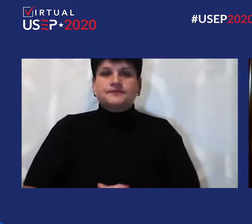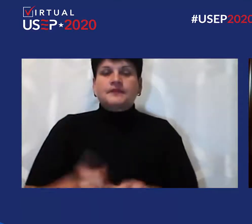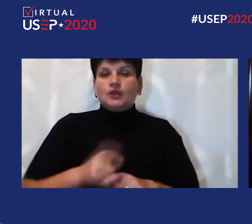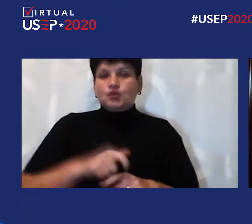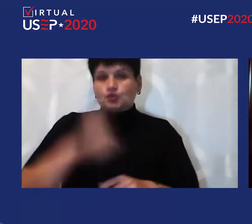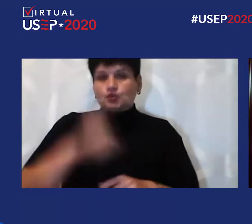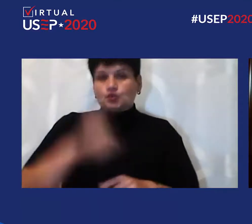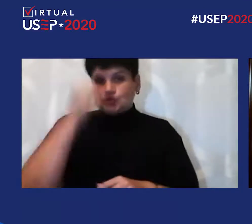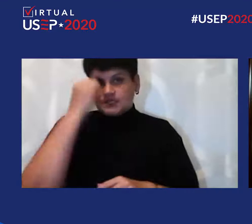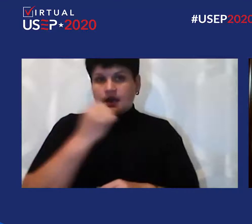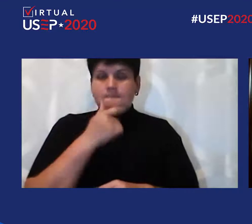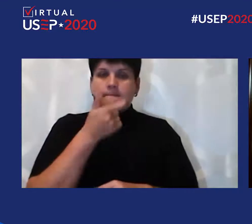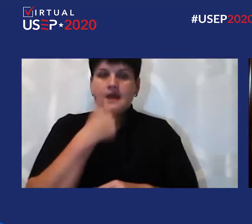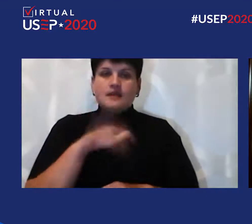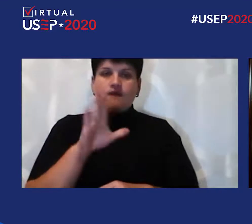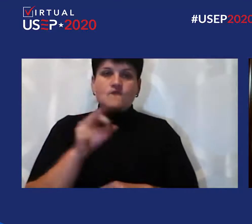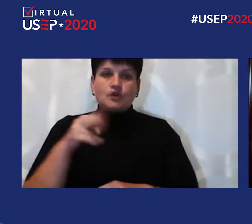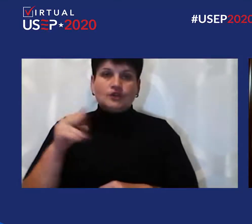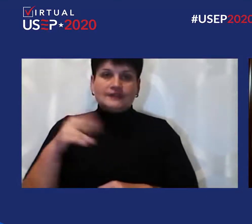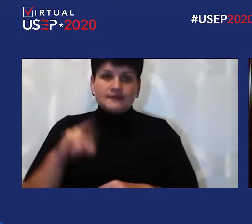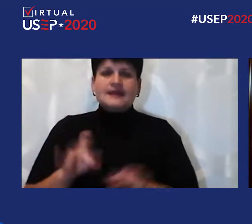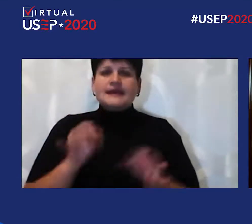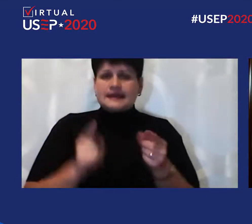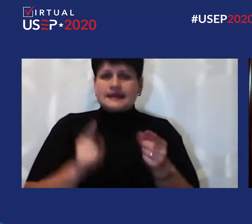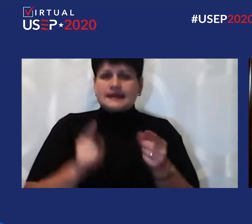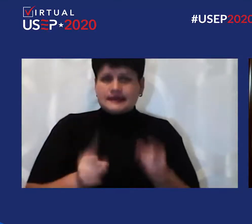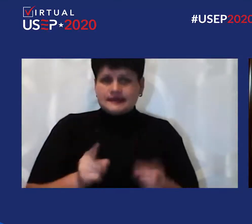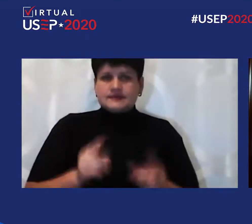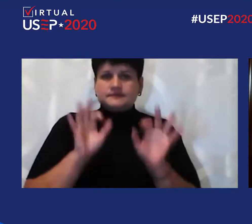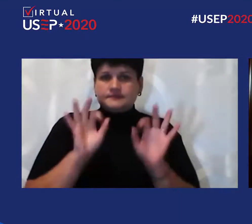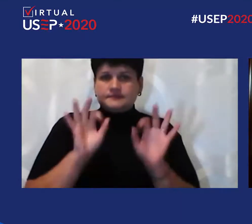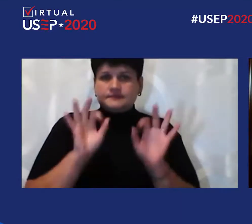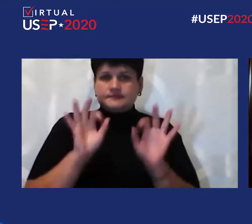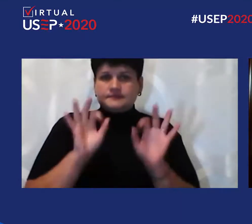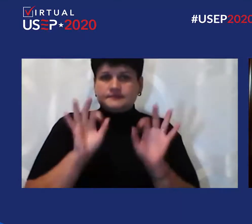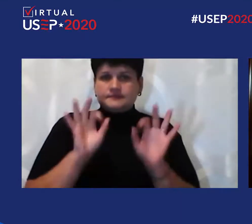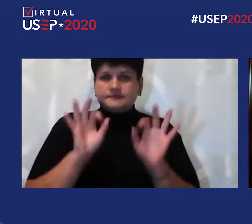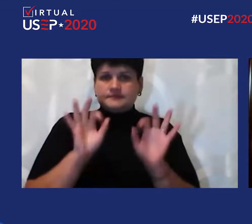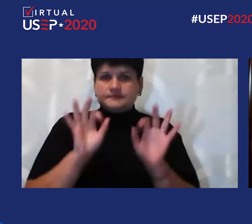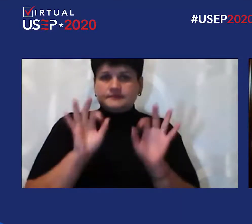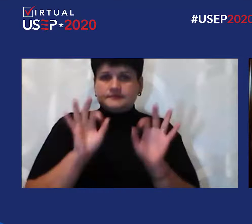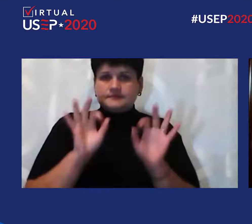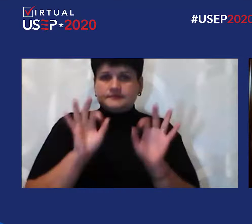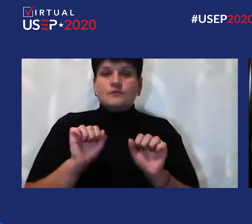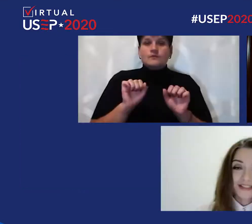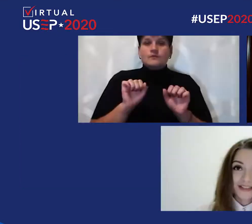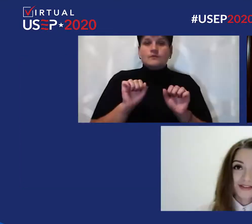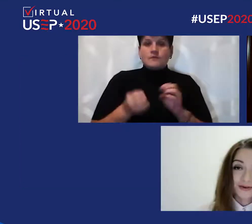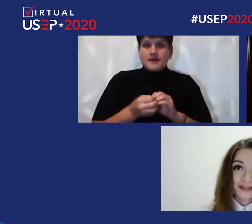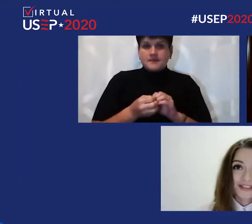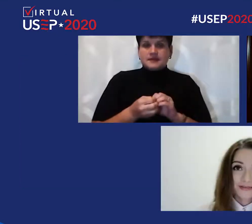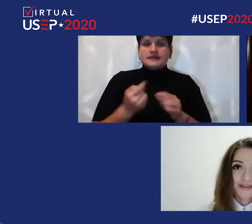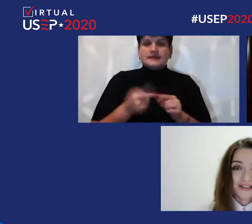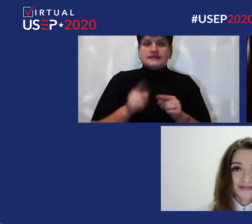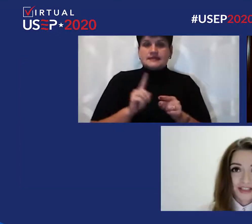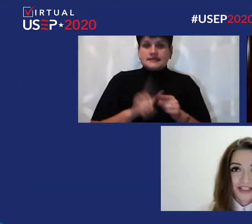влучний коментар. abnormalities. Thank you, uh, Mr. Volodymyr. Quite an interesting take